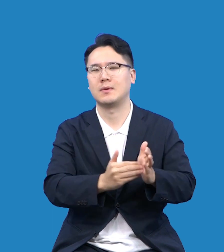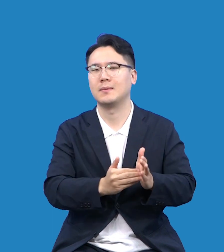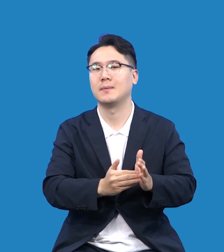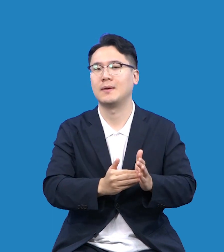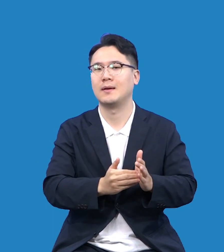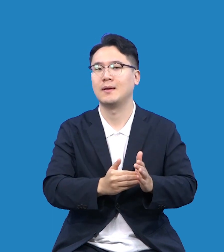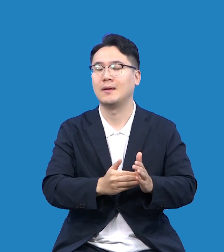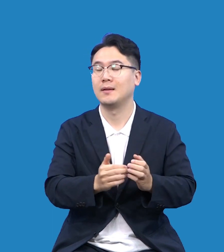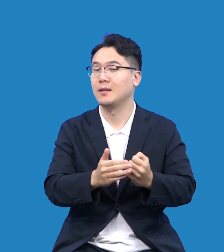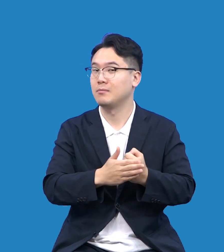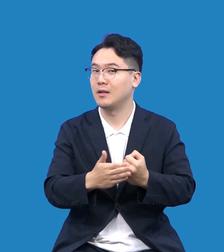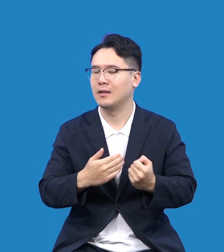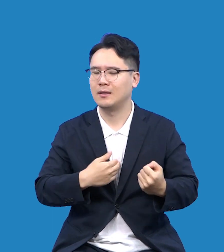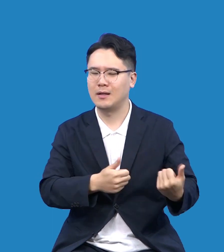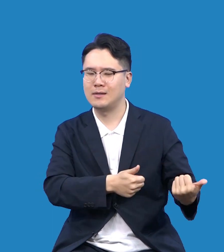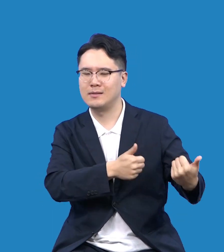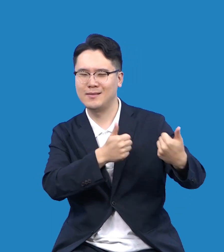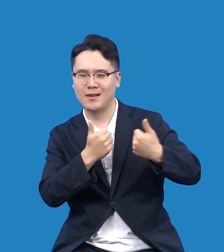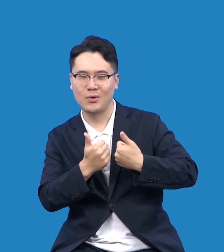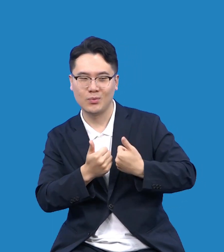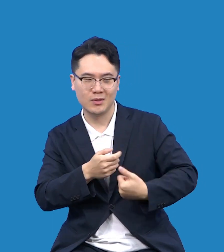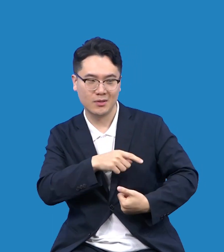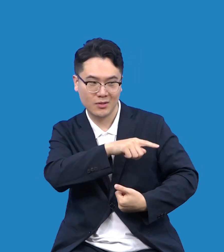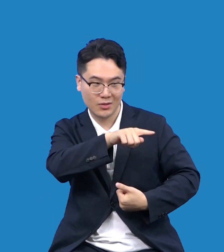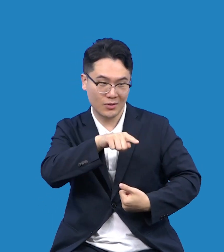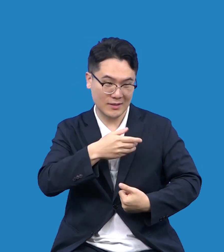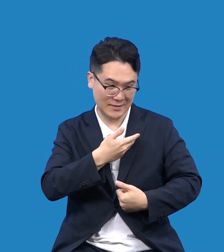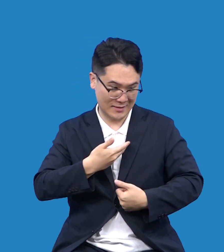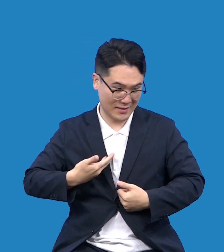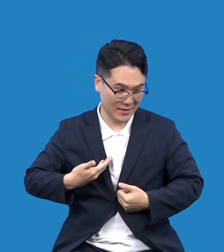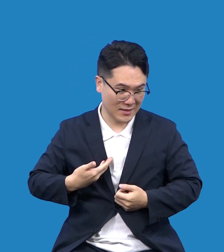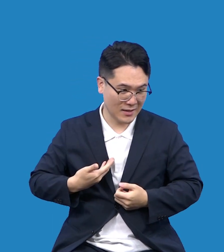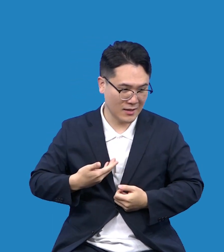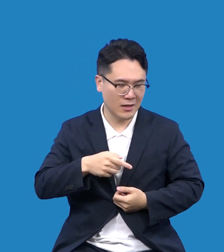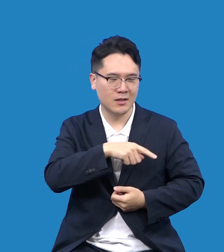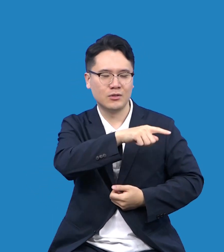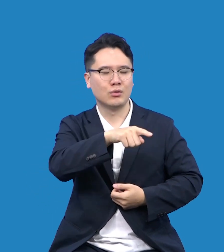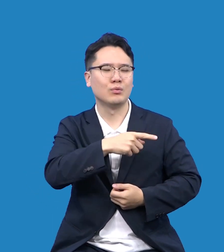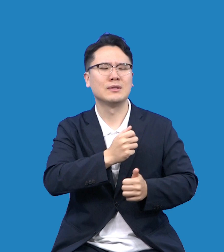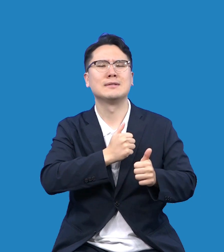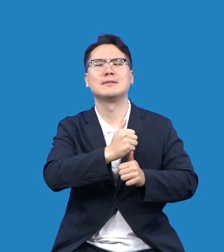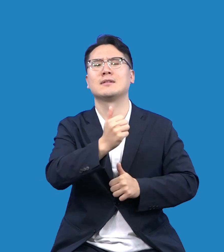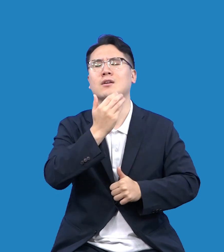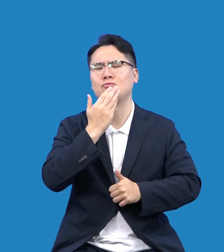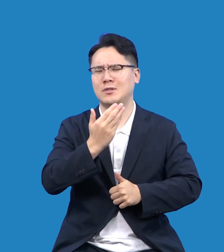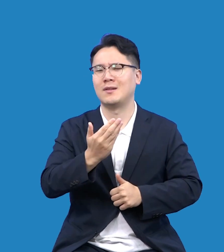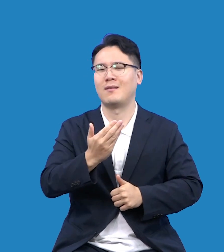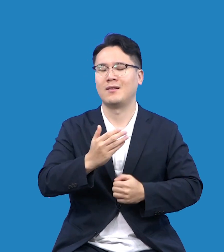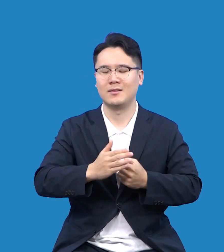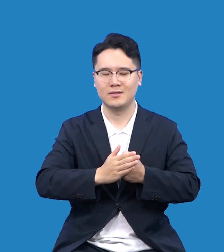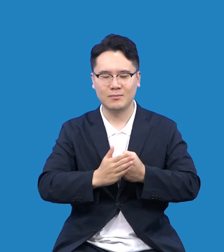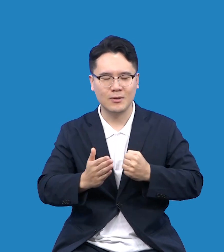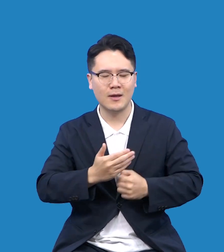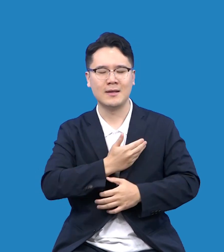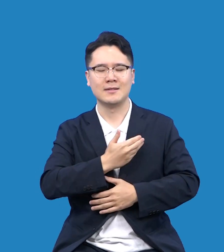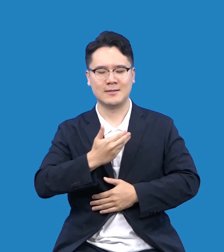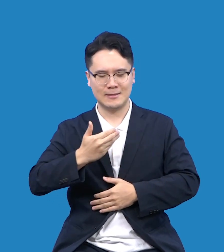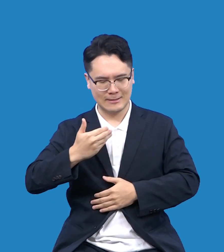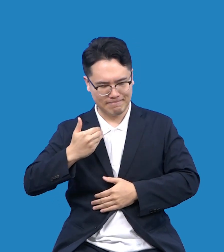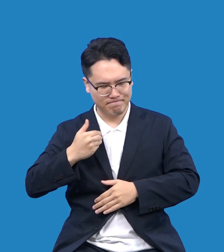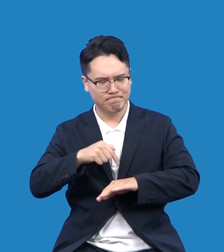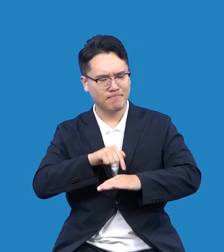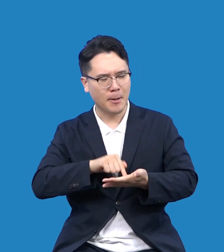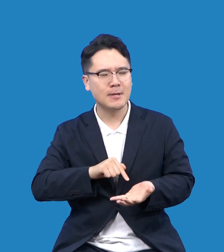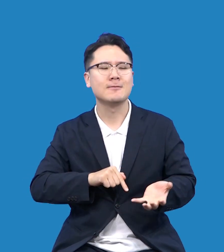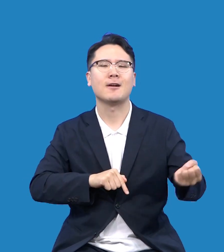나를 따라오는 나의 제자들인 그대들도 승리할 수 있다고, 따라서 담대하라고 말씀하시는 것입니다.